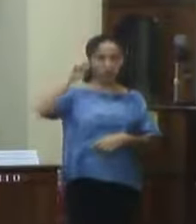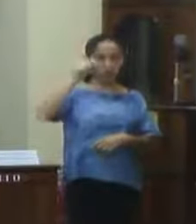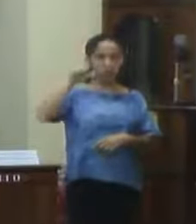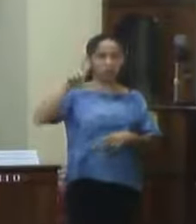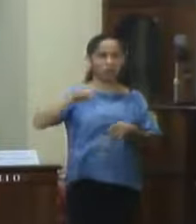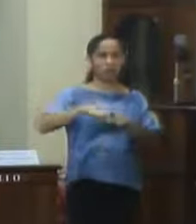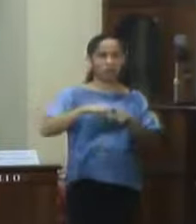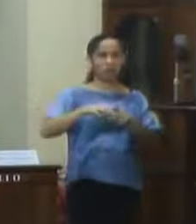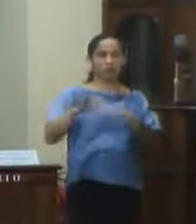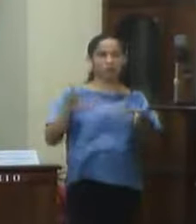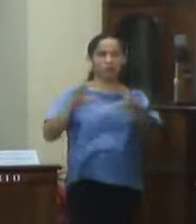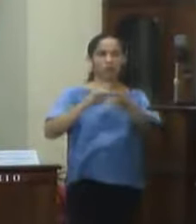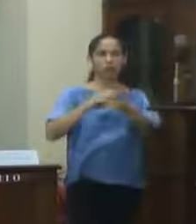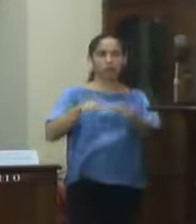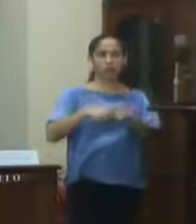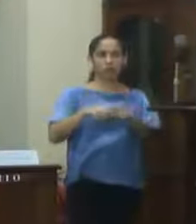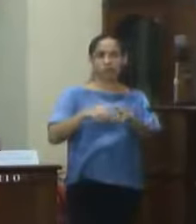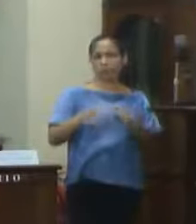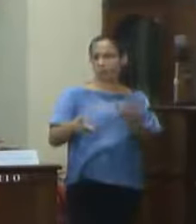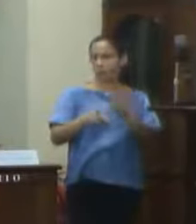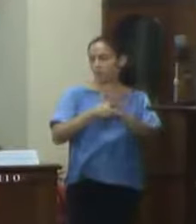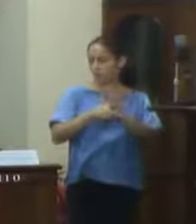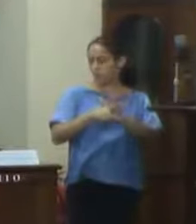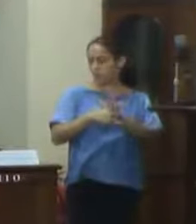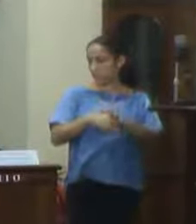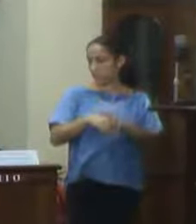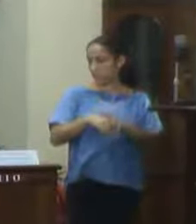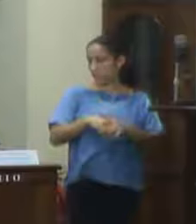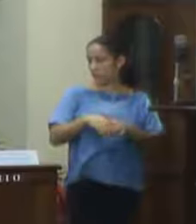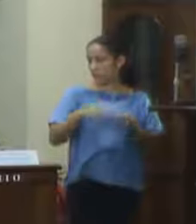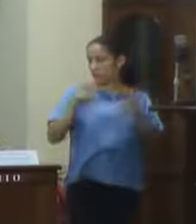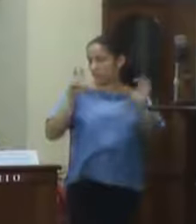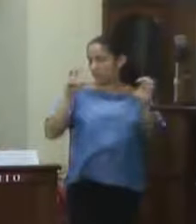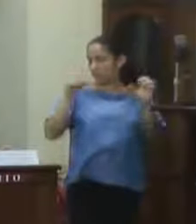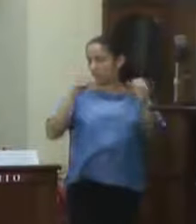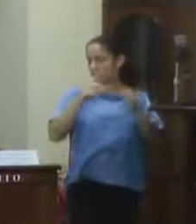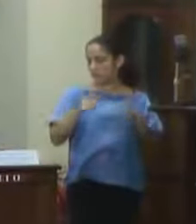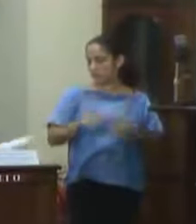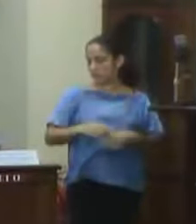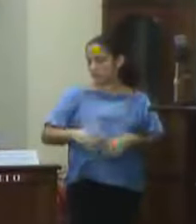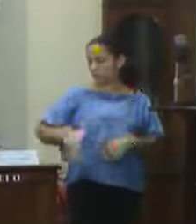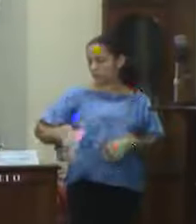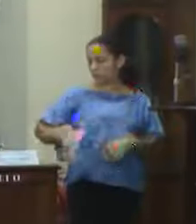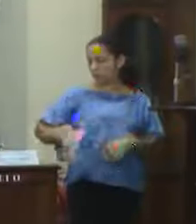Minas Gerais, na forma que especifica e dá outras providências.